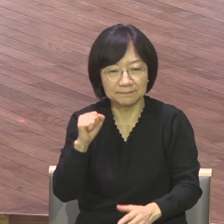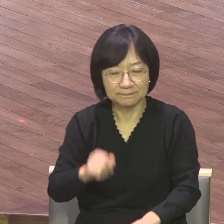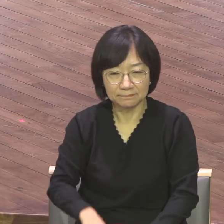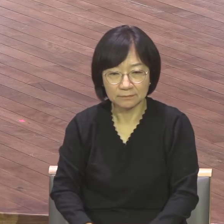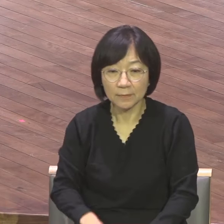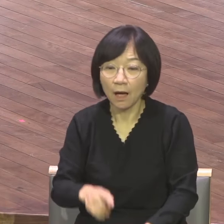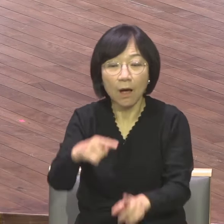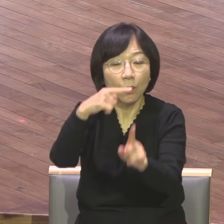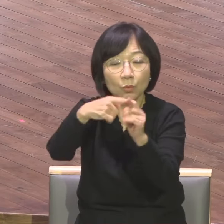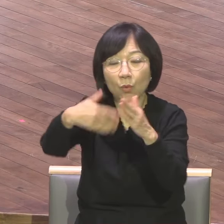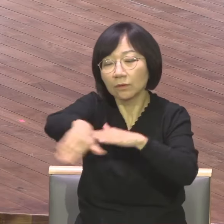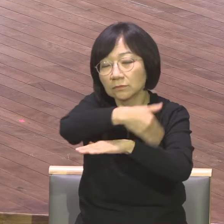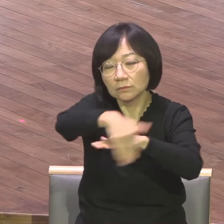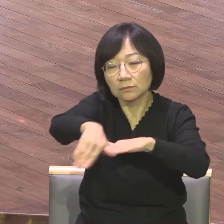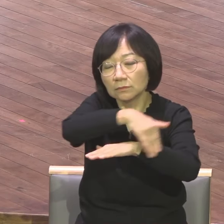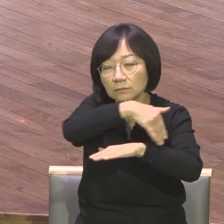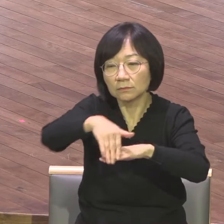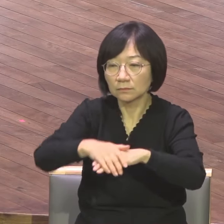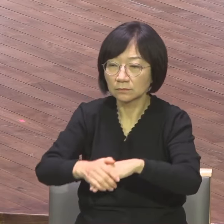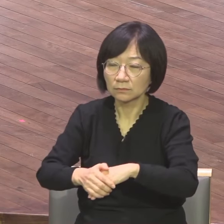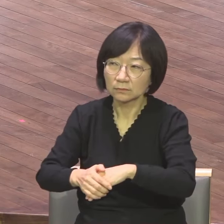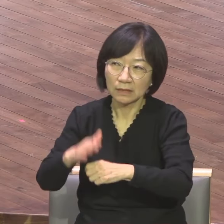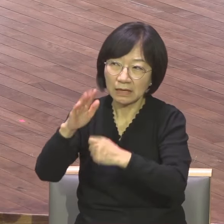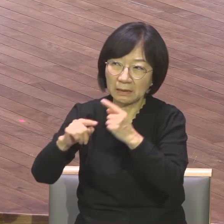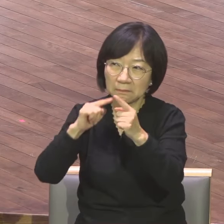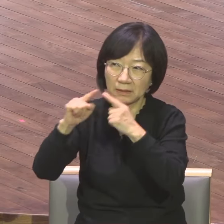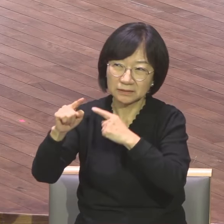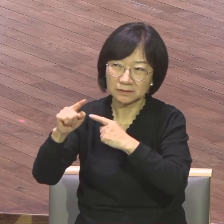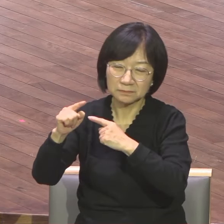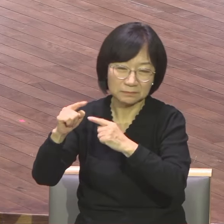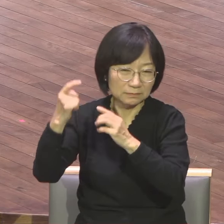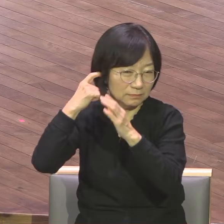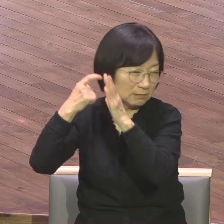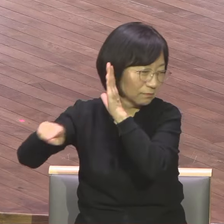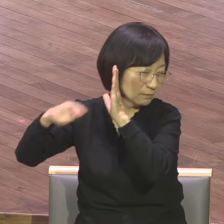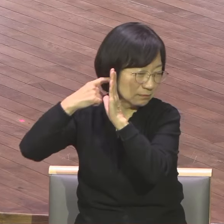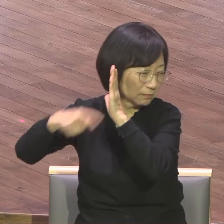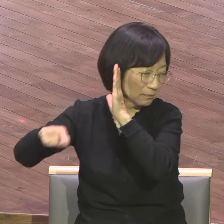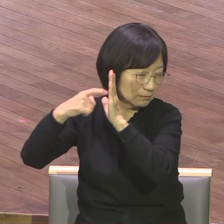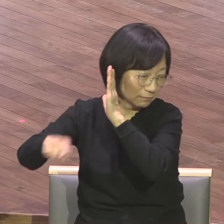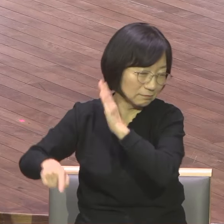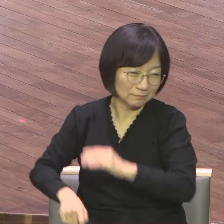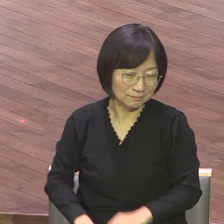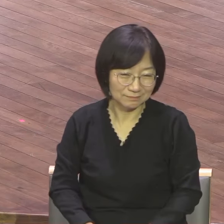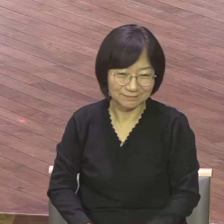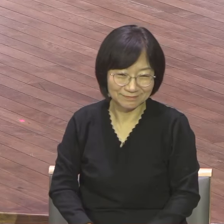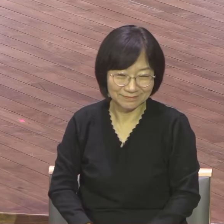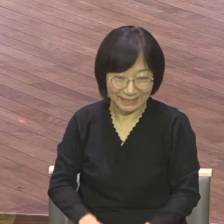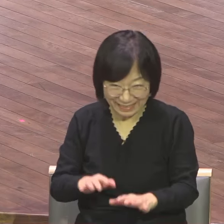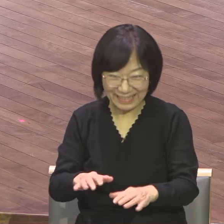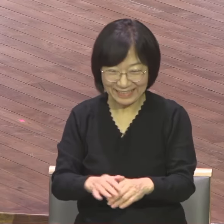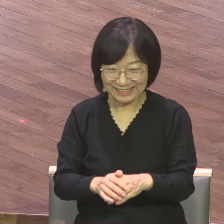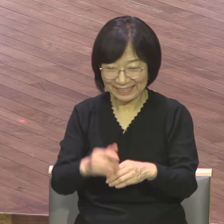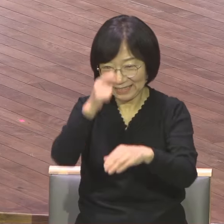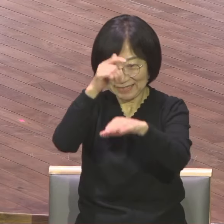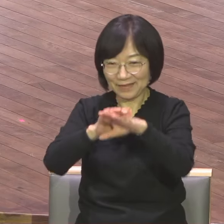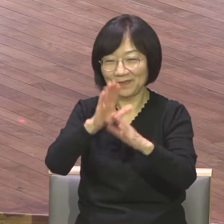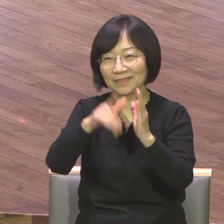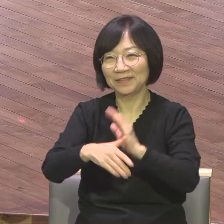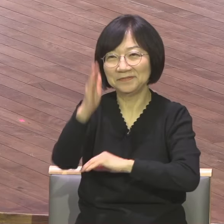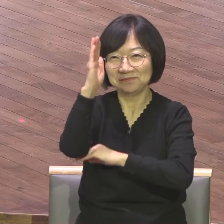않느냐, 왜 내 마음대로 사느냐 말씀을 들은 적이 없어요. 다 듣긴 들어. 전혀 참고만 하지 절대 영향 못